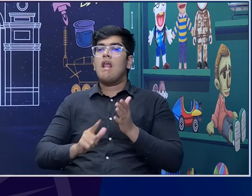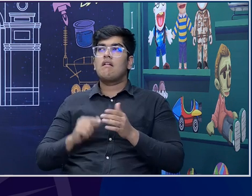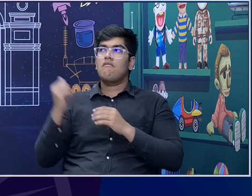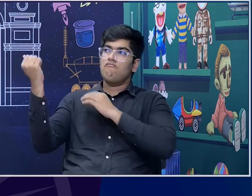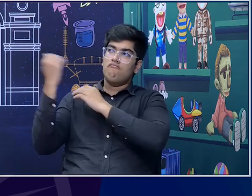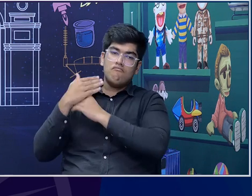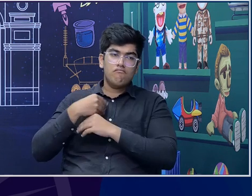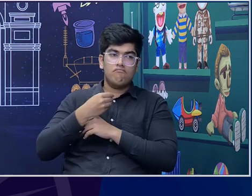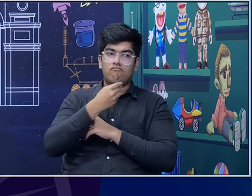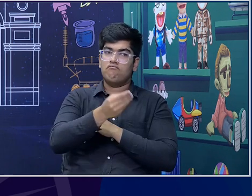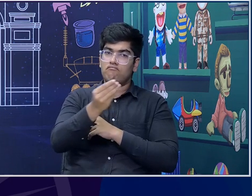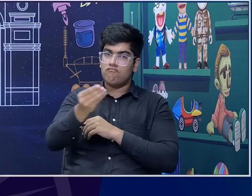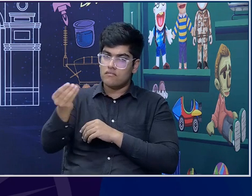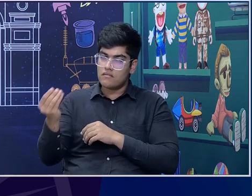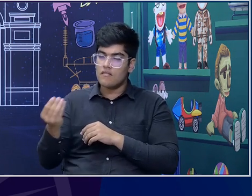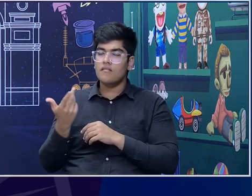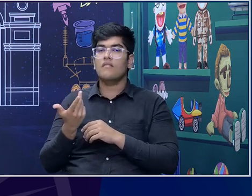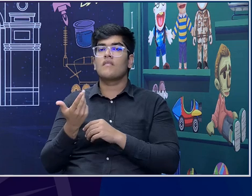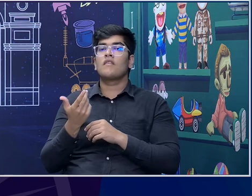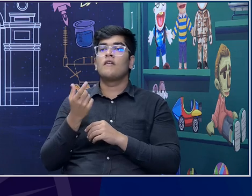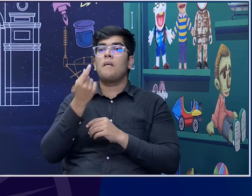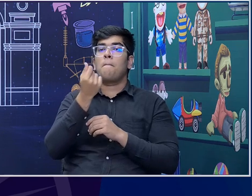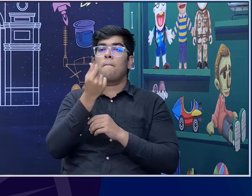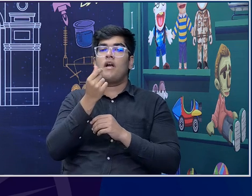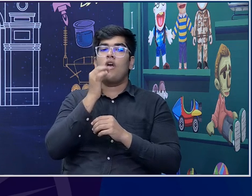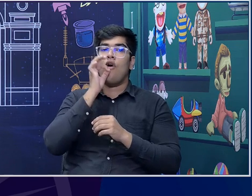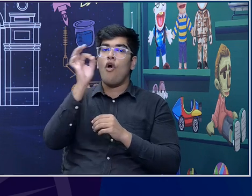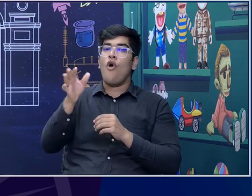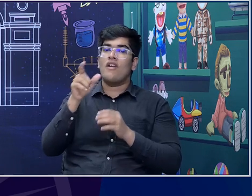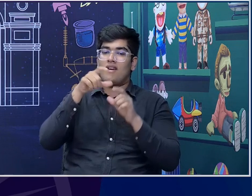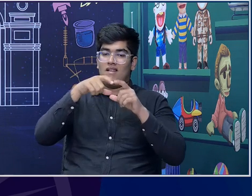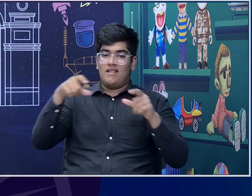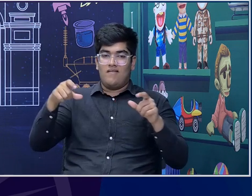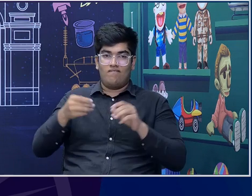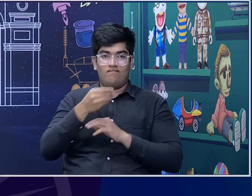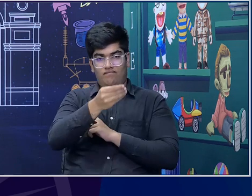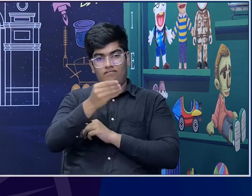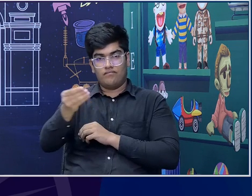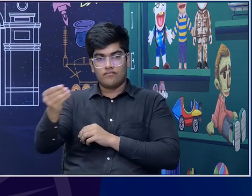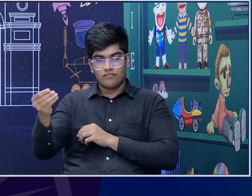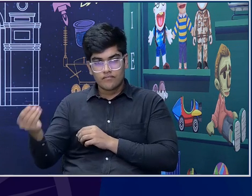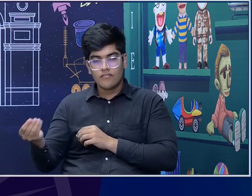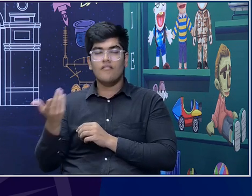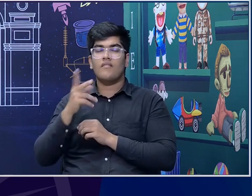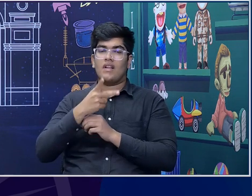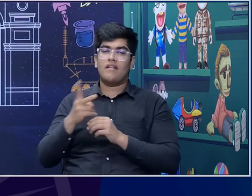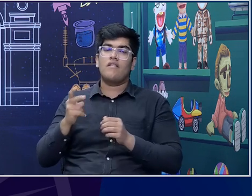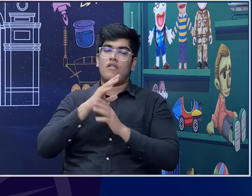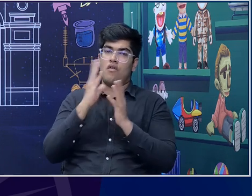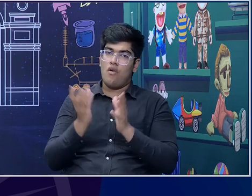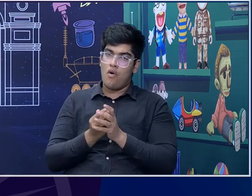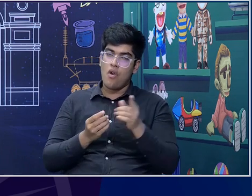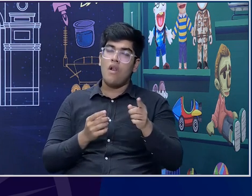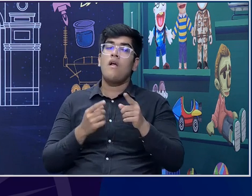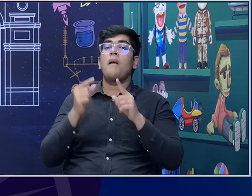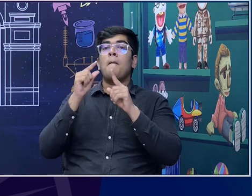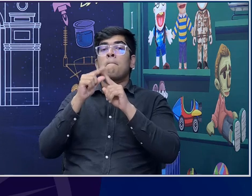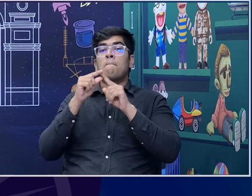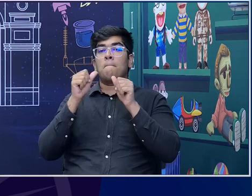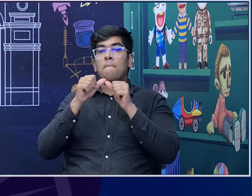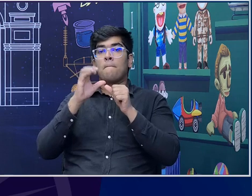उनको registry जैसे money orders होते हैं वो घर-गर जाके देने होते हैं और ये सब काम packers भी करते हैं और